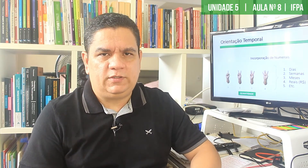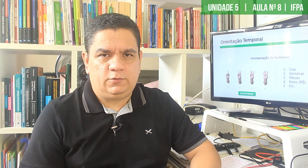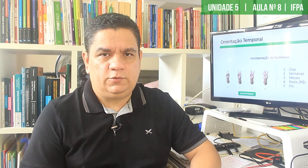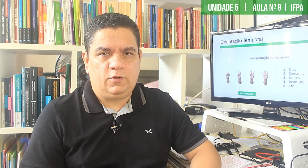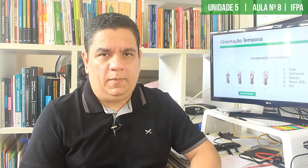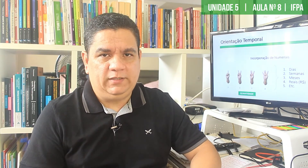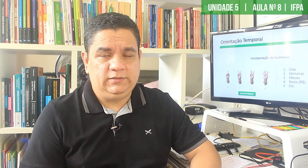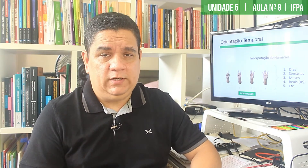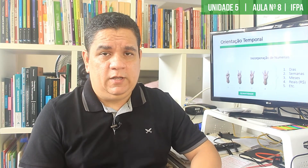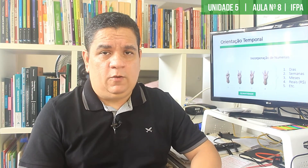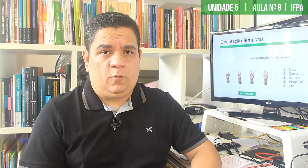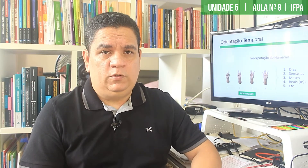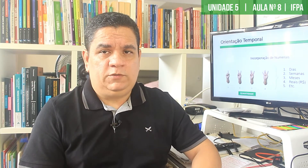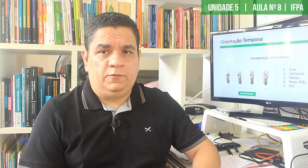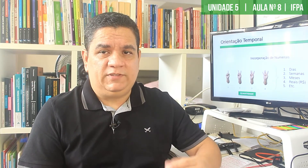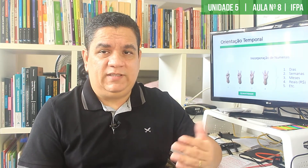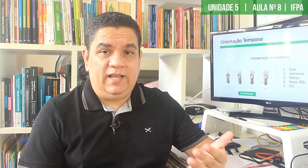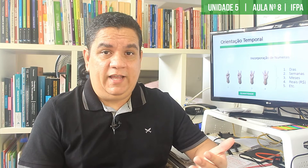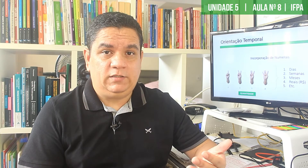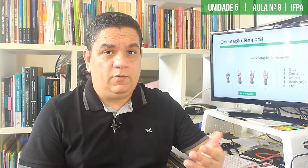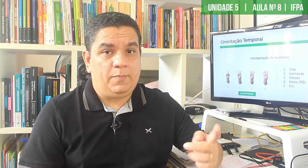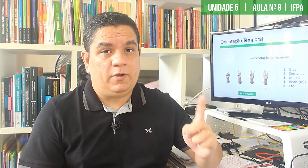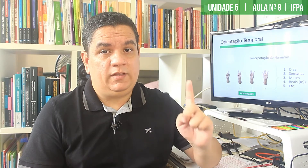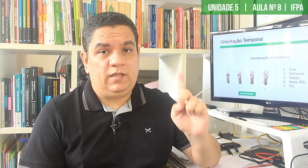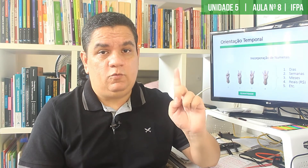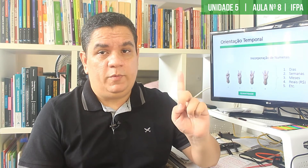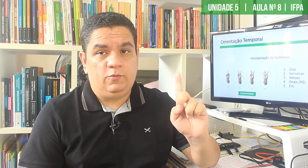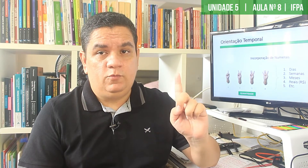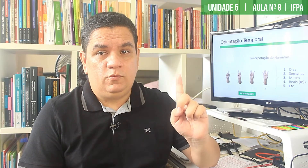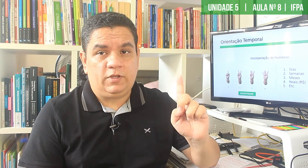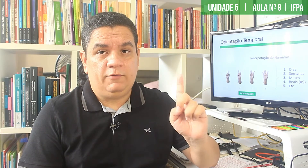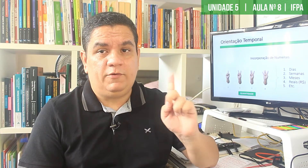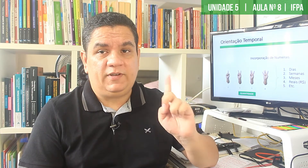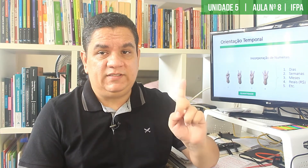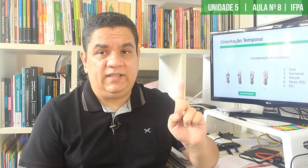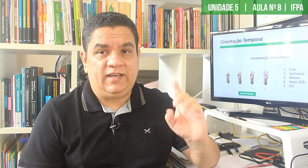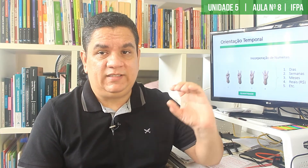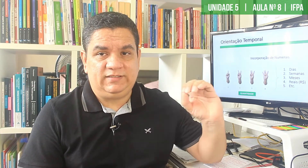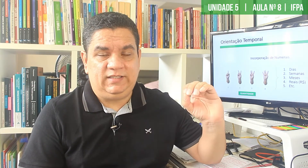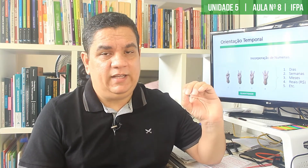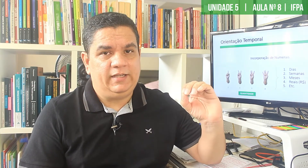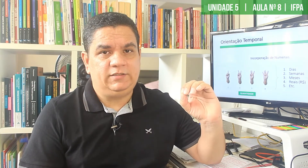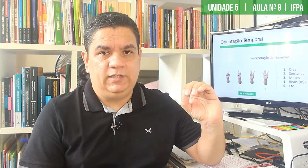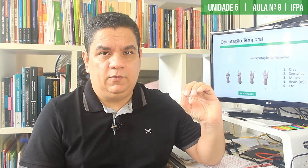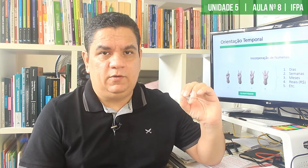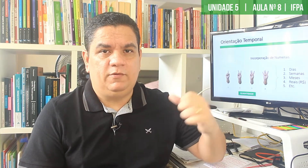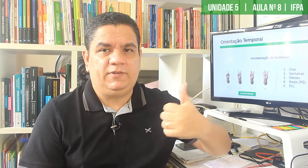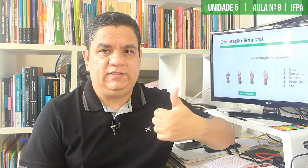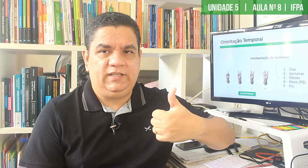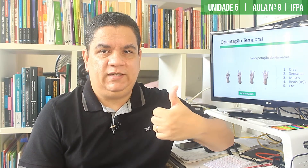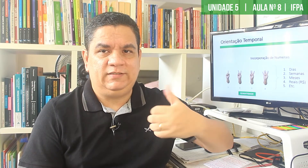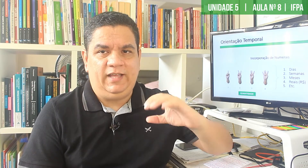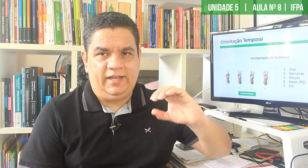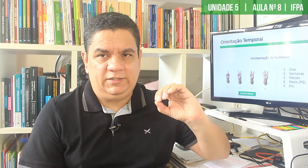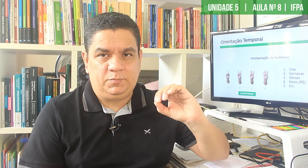configurações normais. Quando a gente for fazer 10, não é porque tem o número 1 que eu vou fazer assim 10. Não, eu vou fazer 10